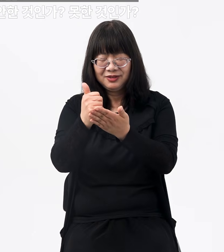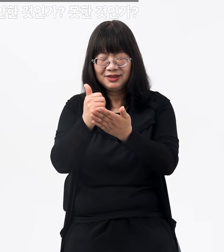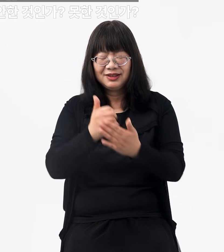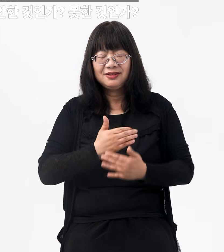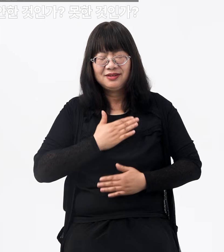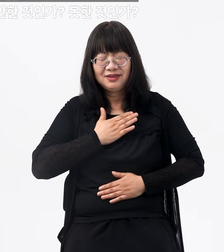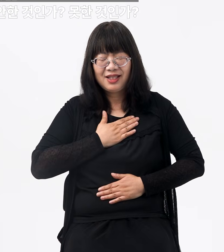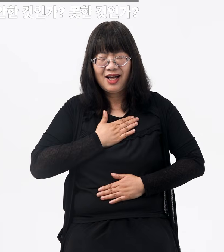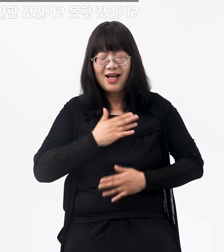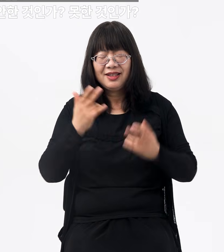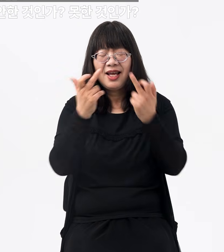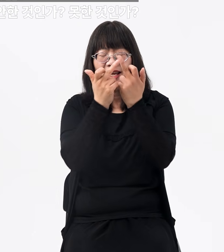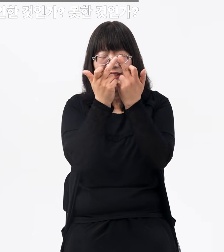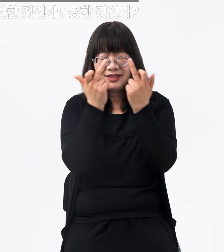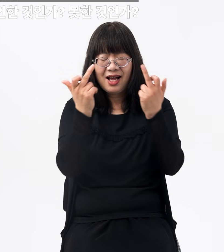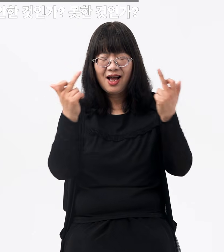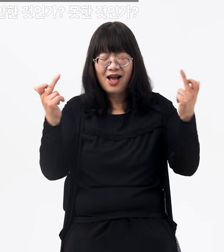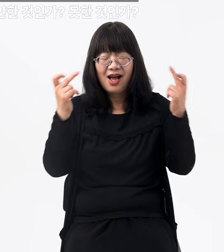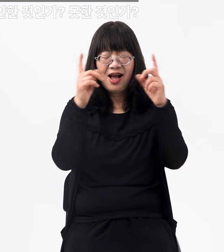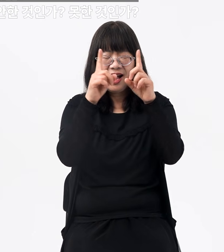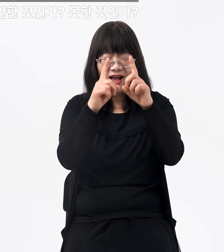주님은 나의